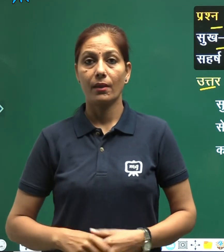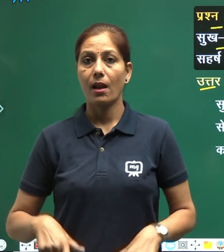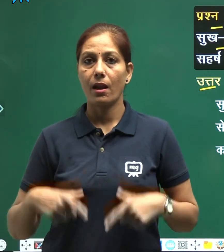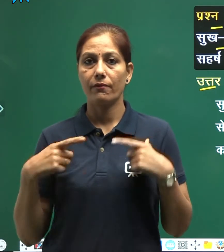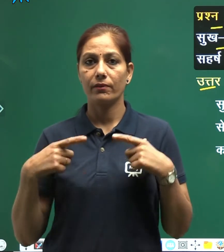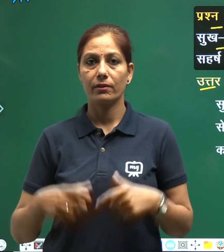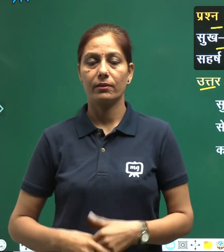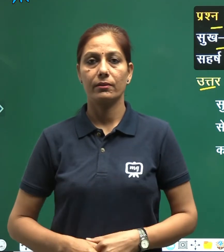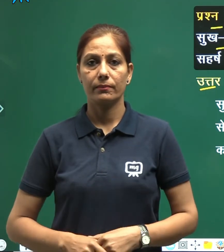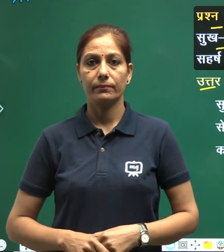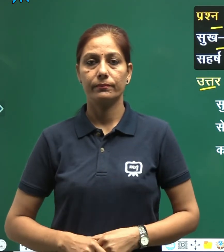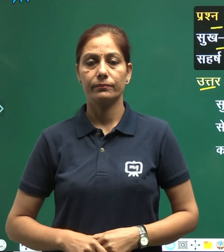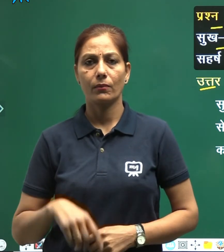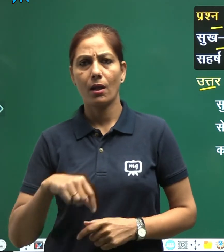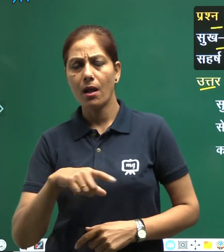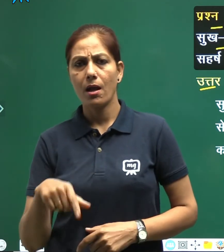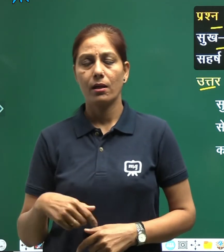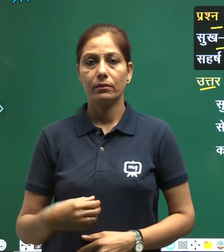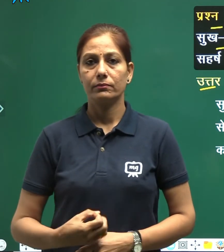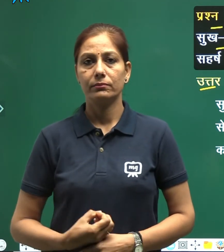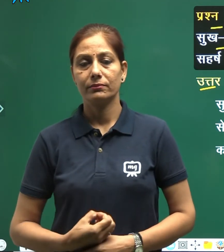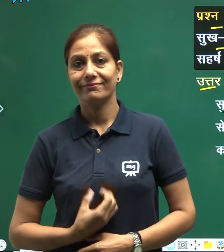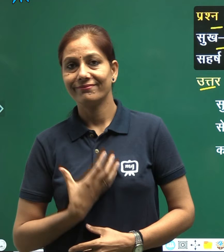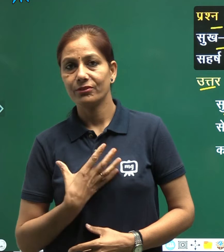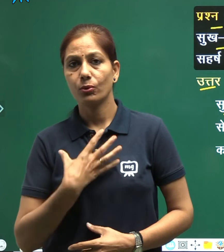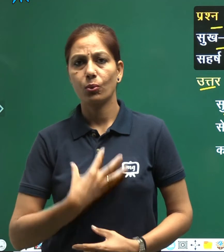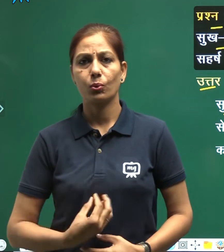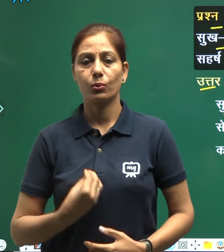जीवन के हर सुख दुख को